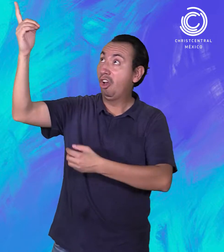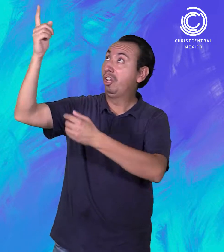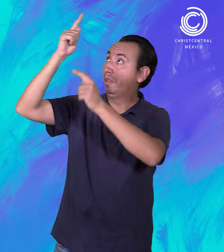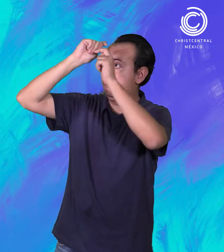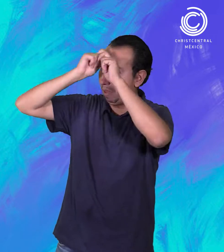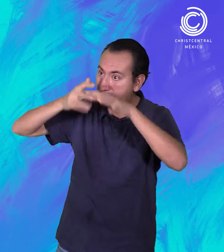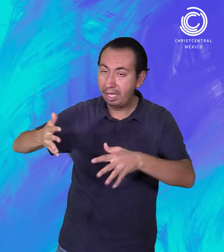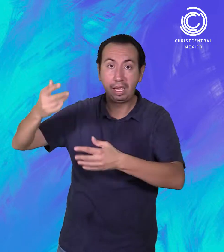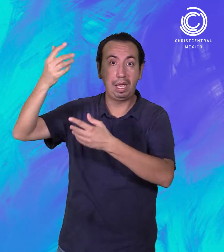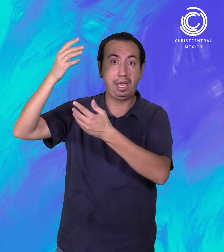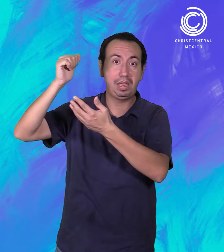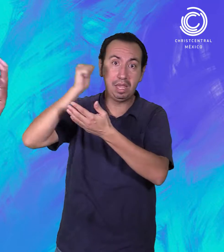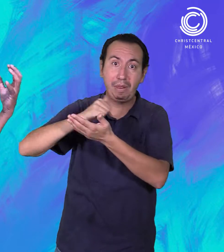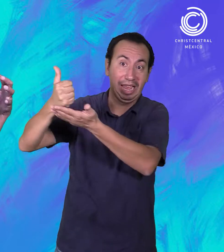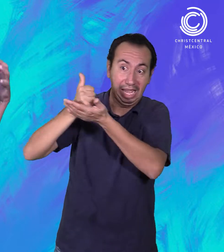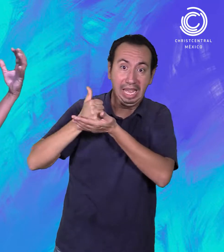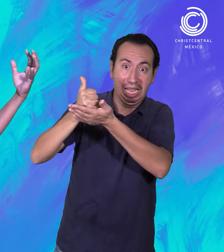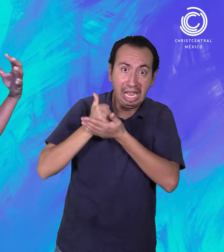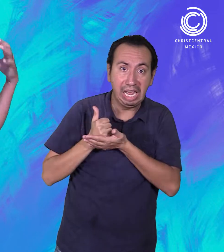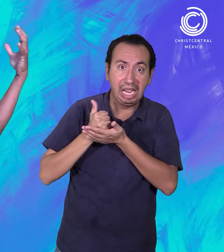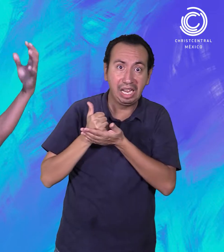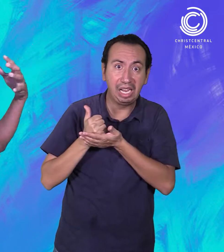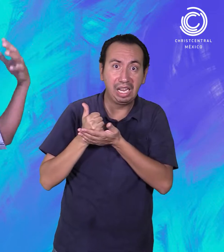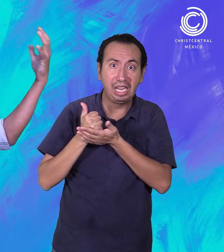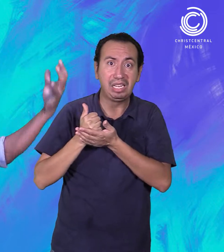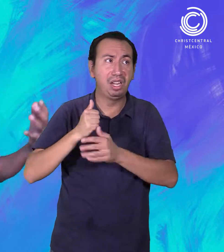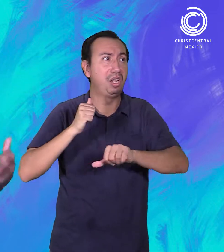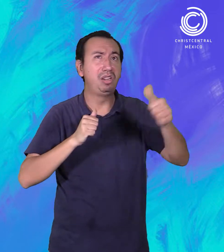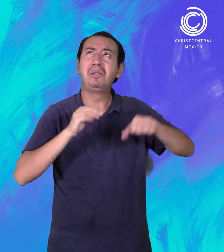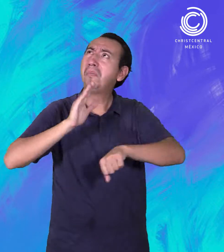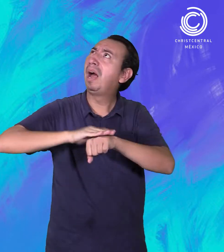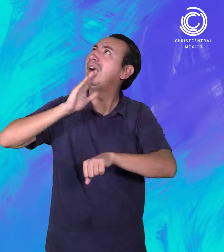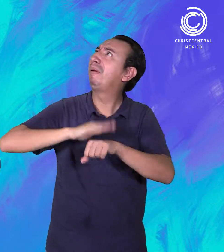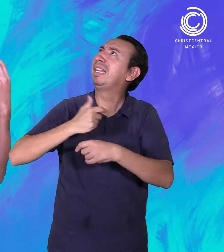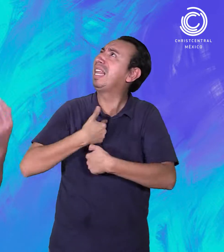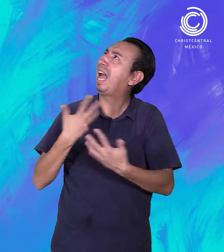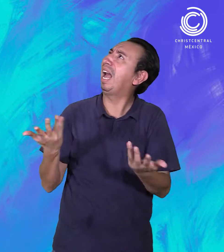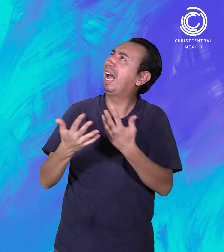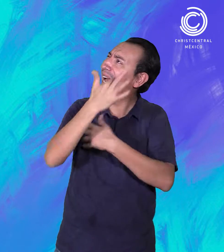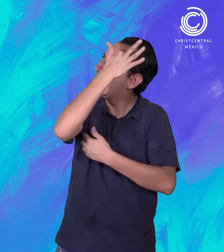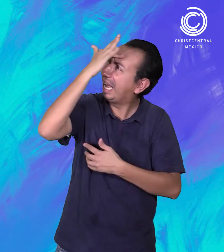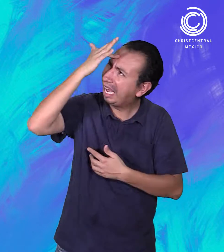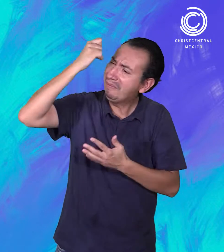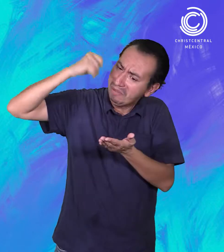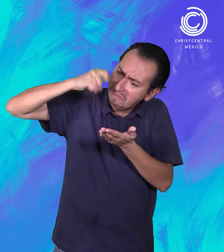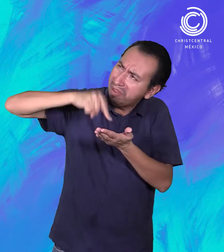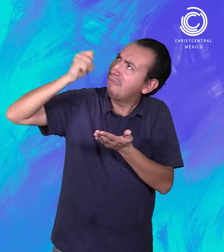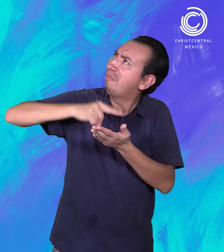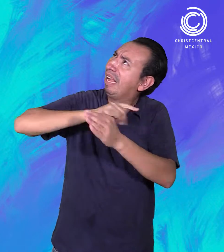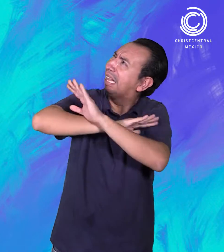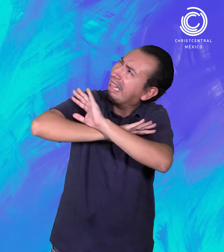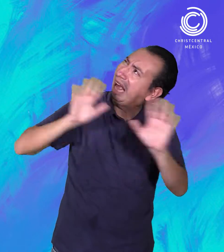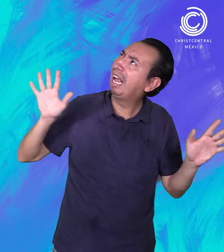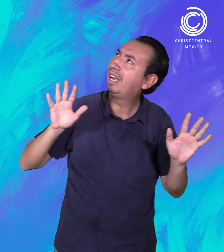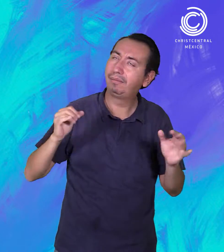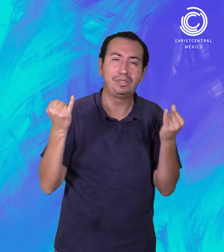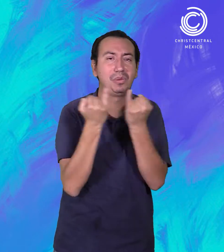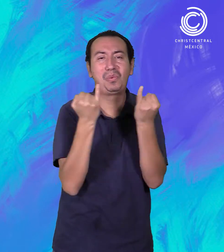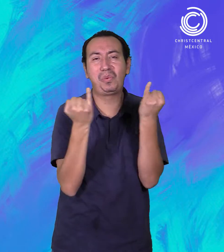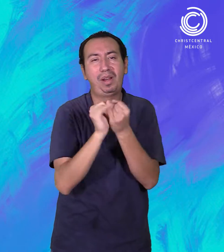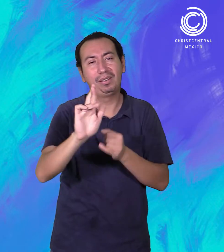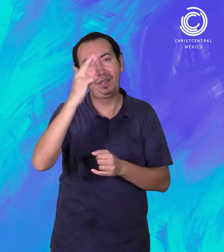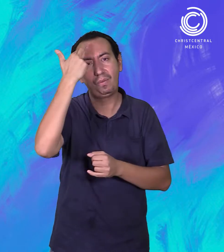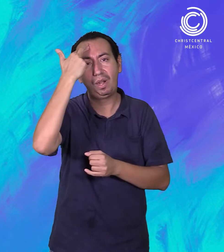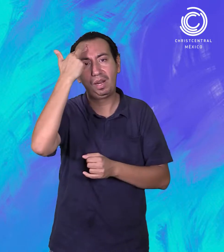lo que tenemos y el favor de Dios, siempre estamos como anhelando las otras cosas que sí teníamos cuando estábamos en el mundo. Bueno, esto viene desde el